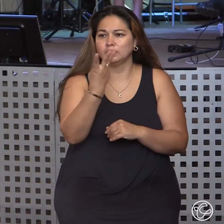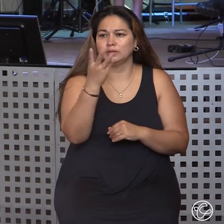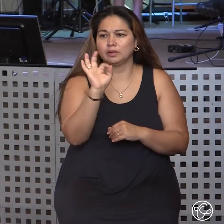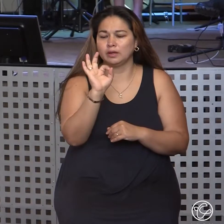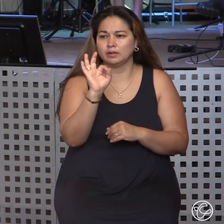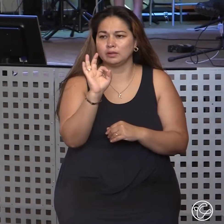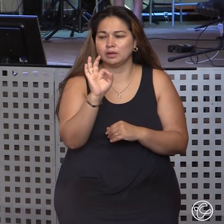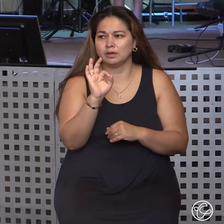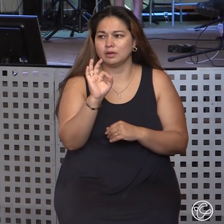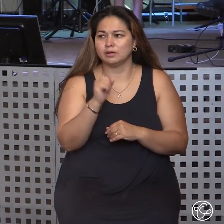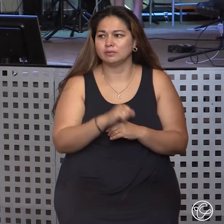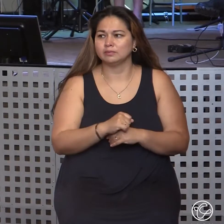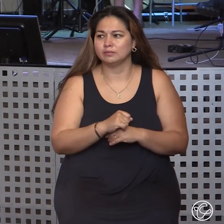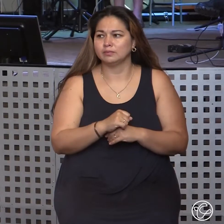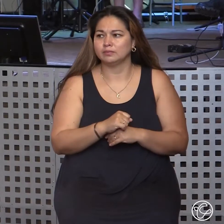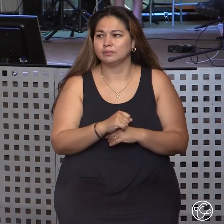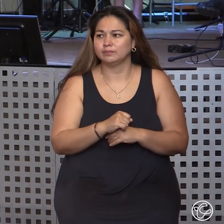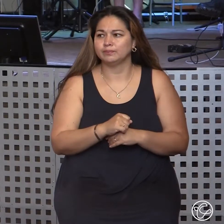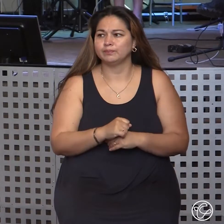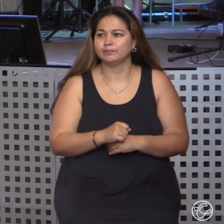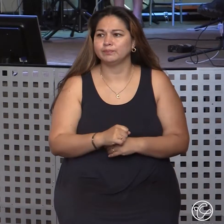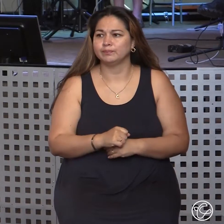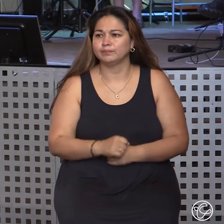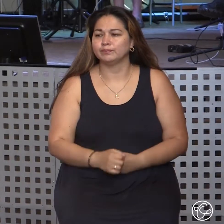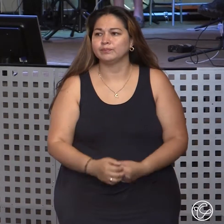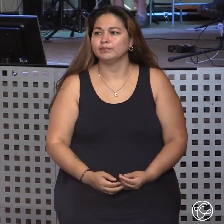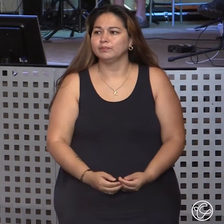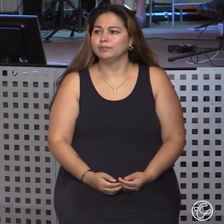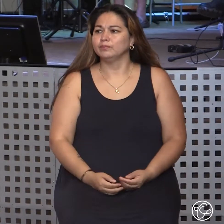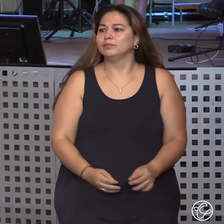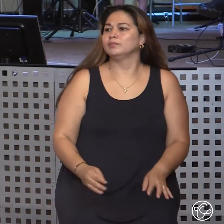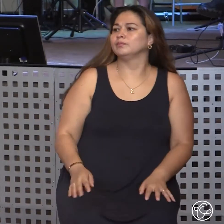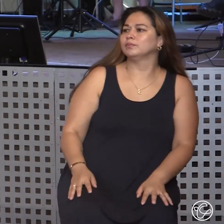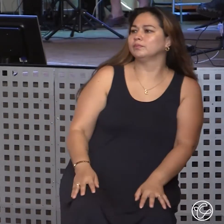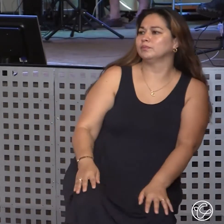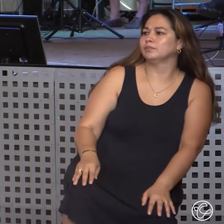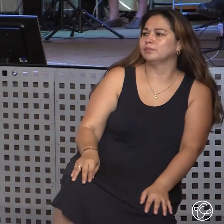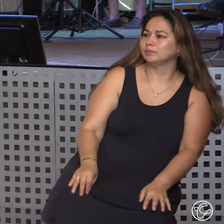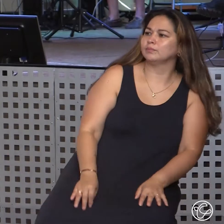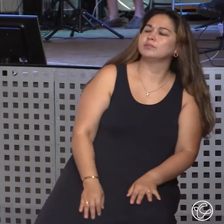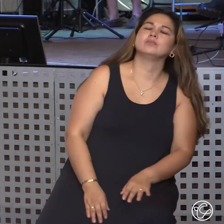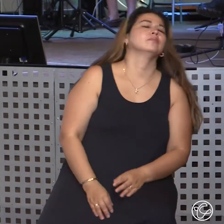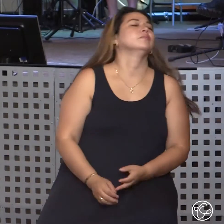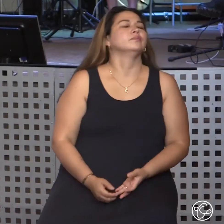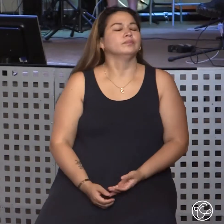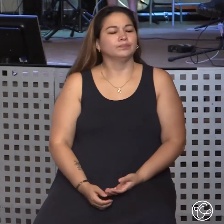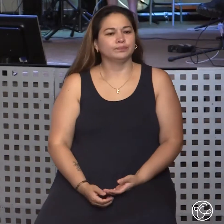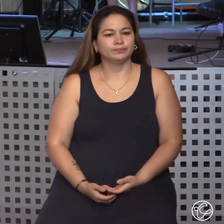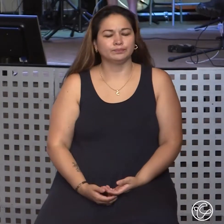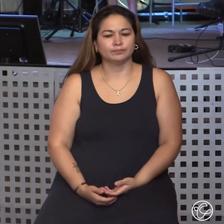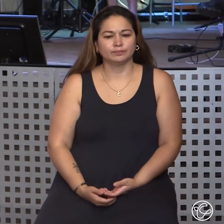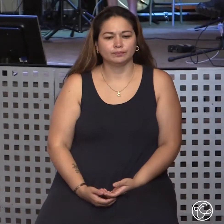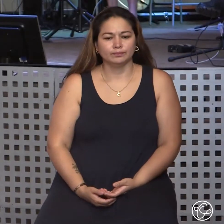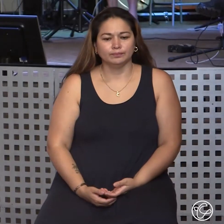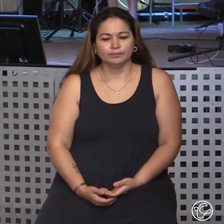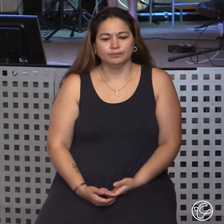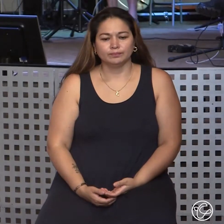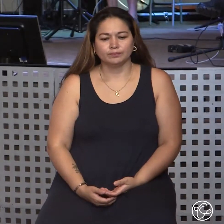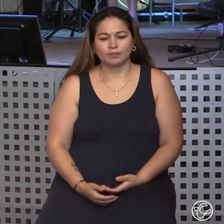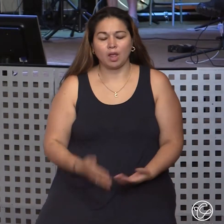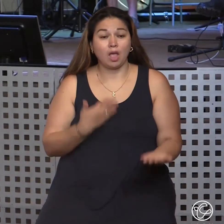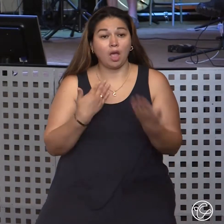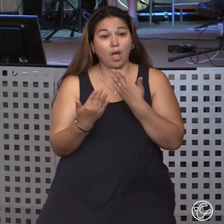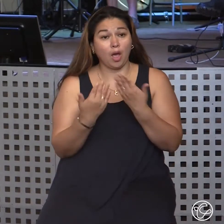30 y el verso 31, que es famoso, que lo sabemos casi de memoria, pero empezamos en el 30. Dice, hablando él